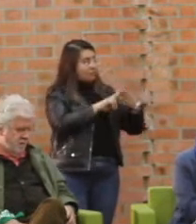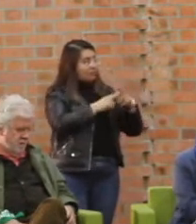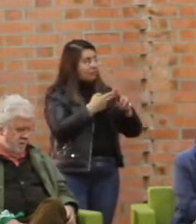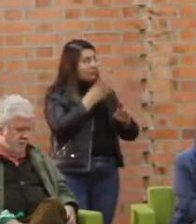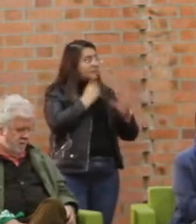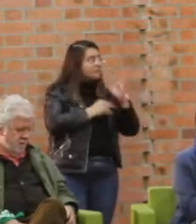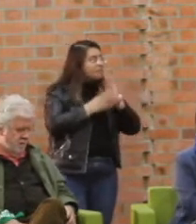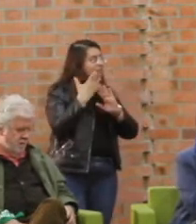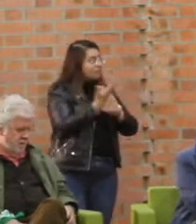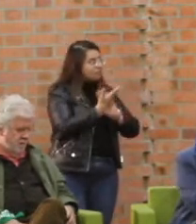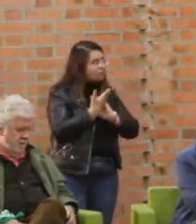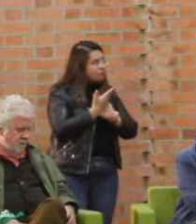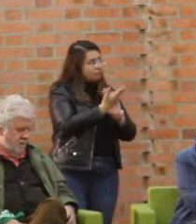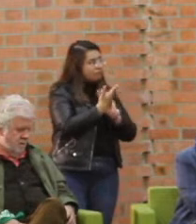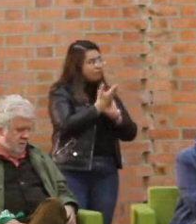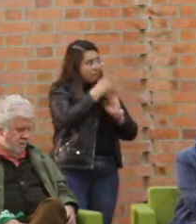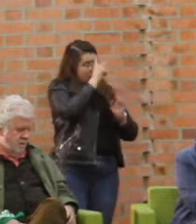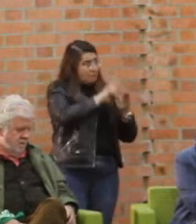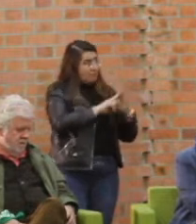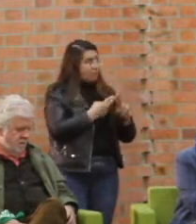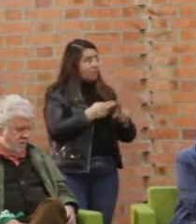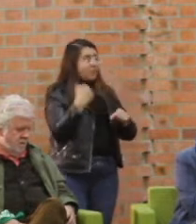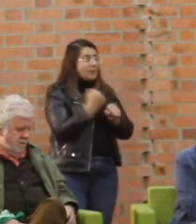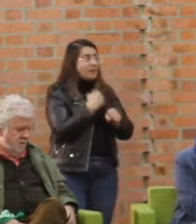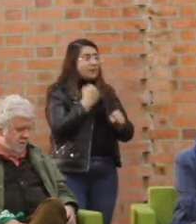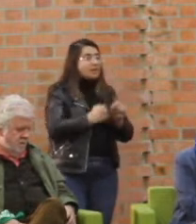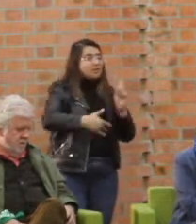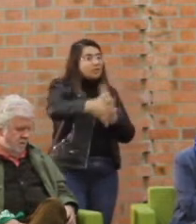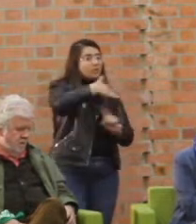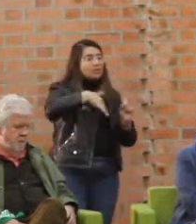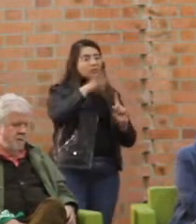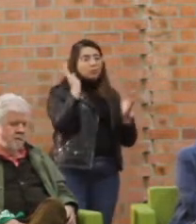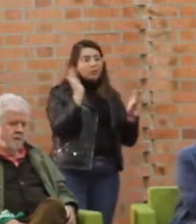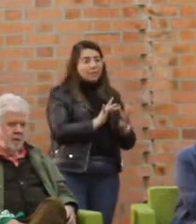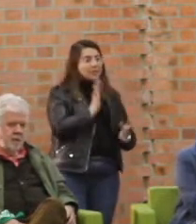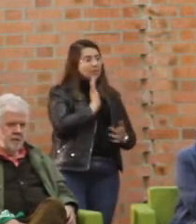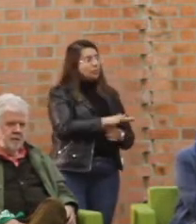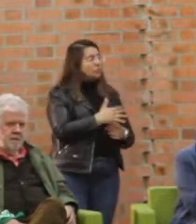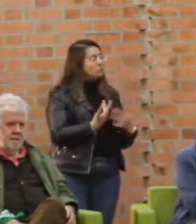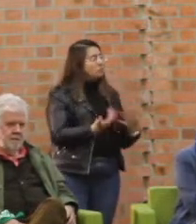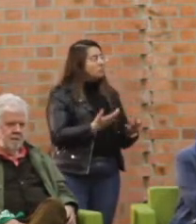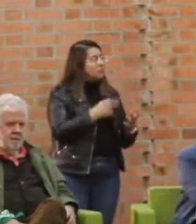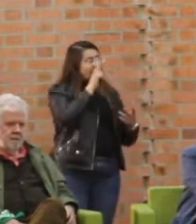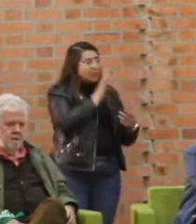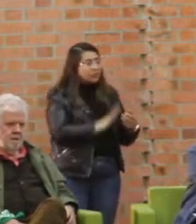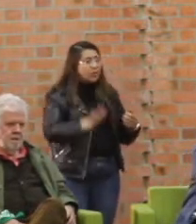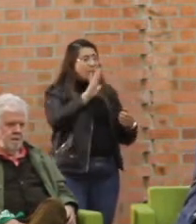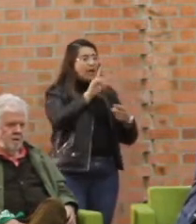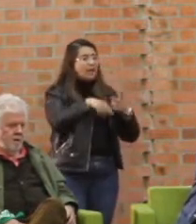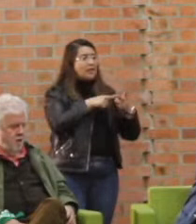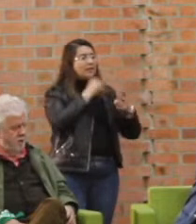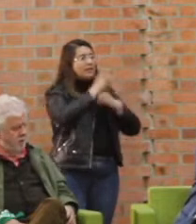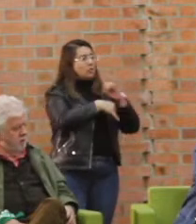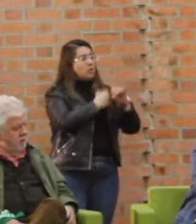como el tuyo pensándolo además en el contexto de popayán y en el contexto nacional